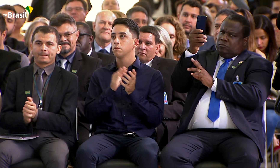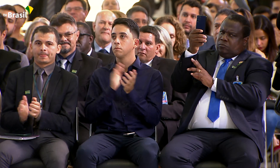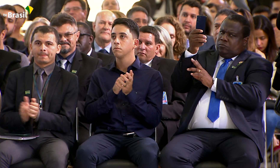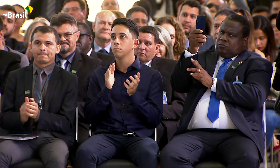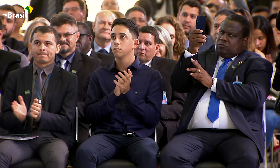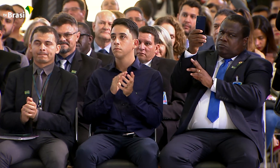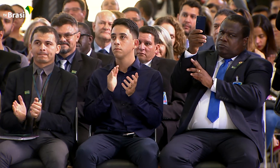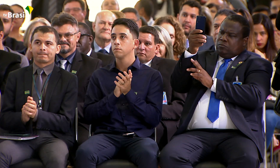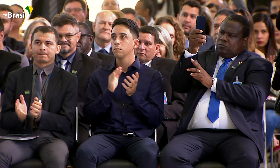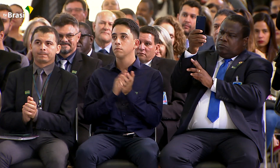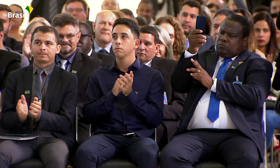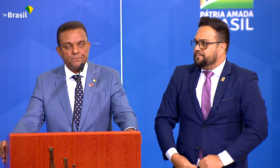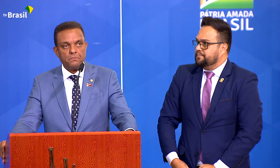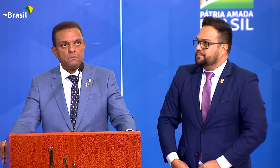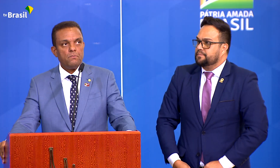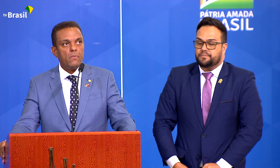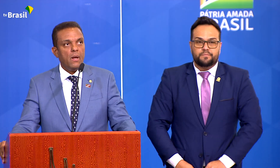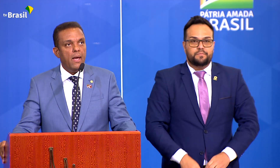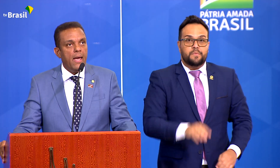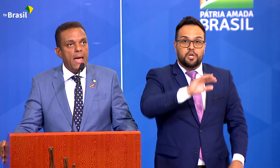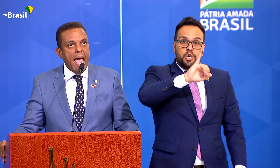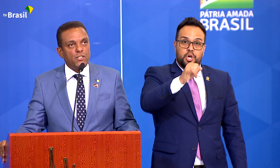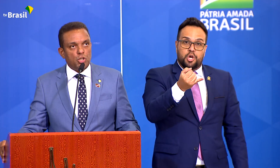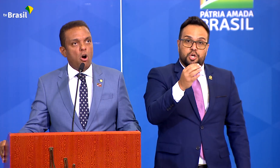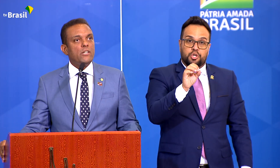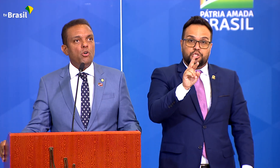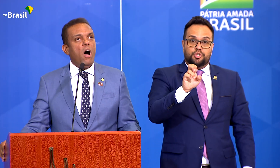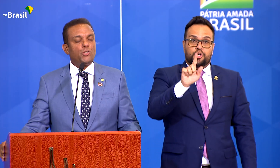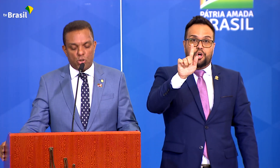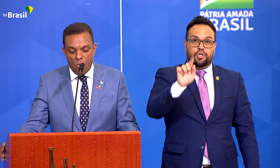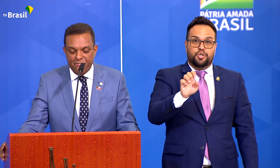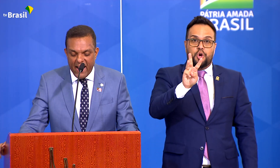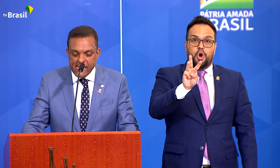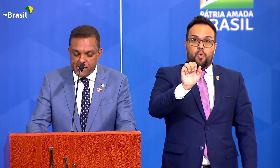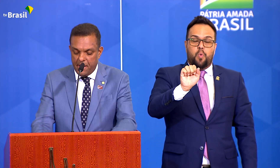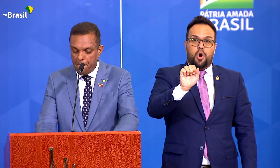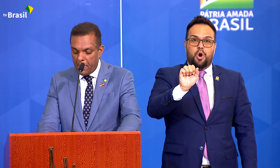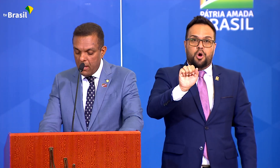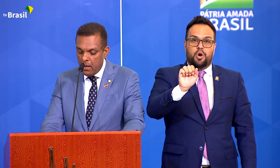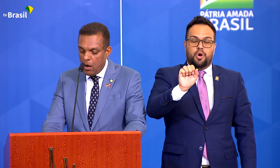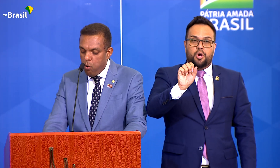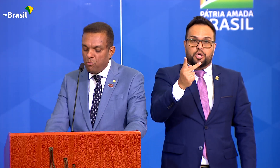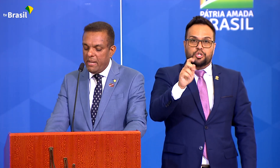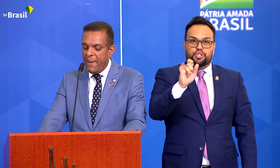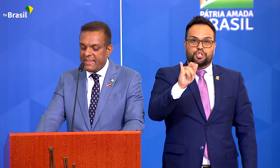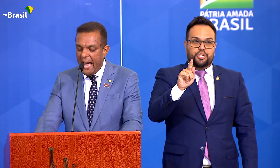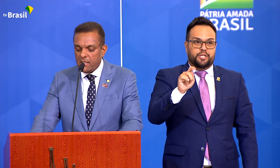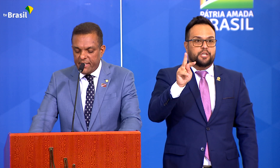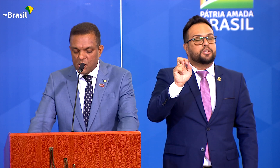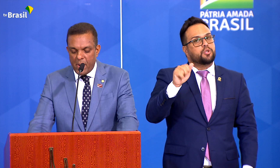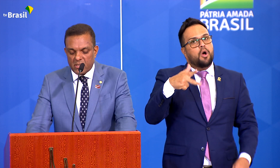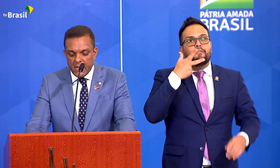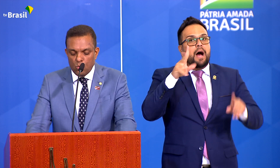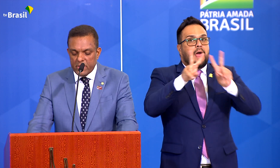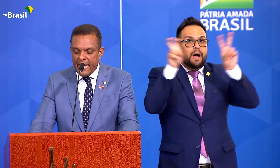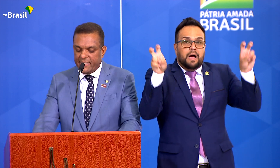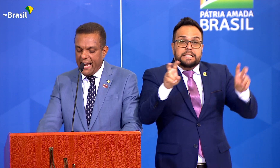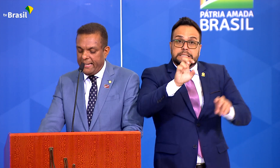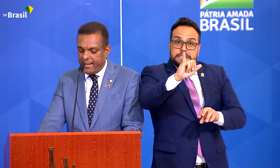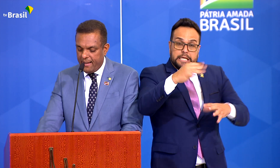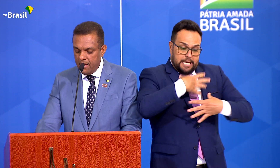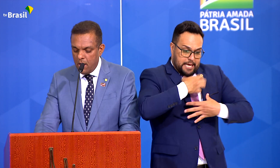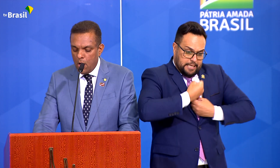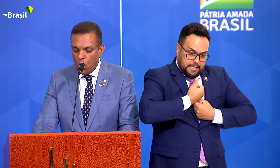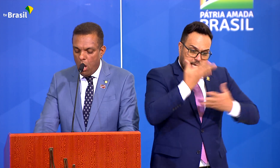E aí o pé de Jorge Washington uma frase quanto a liberdade de expressão